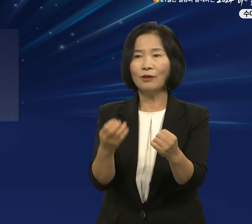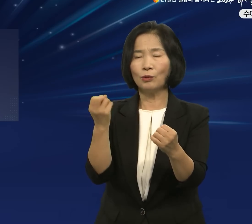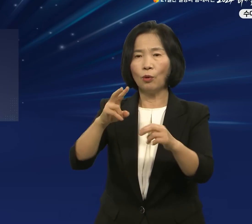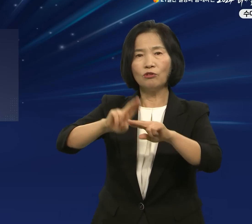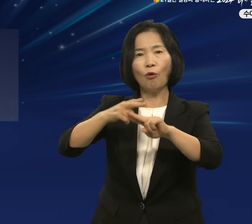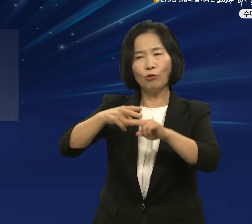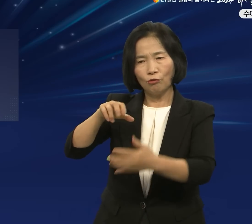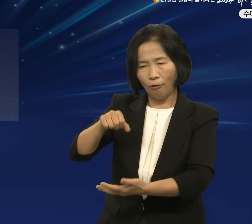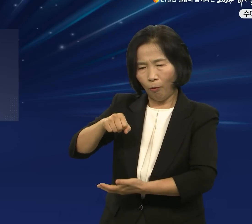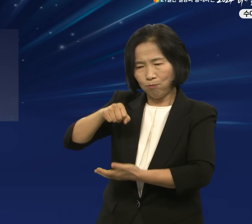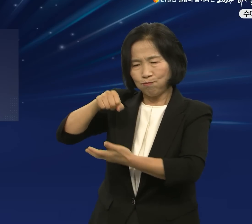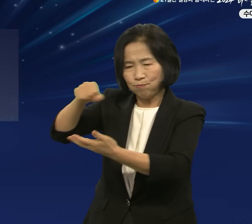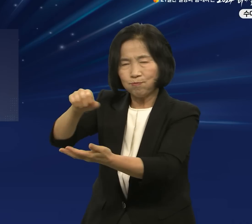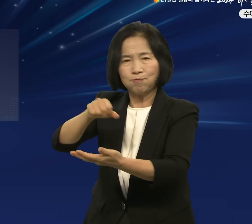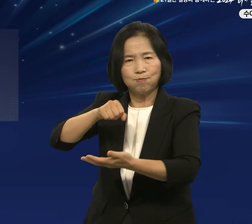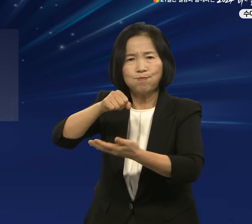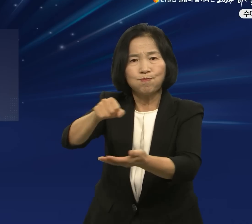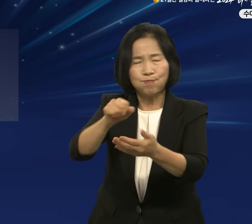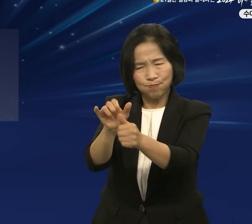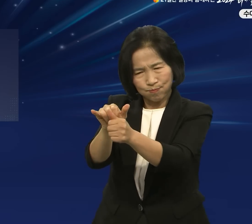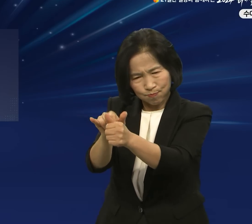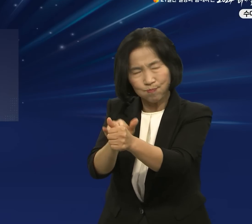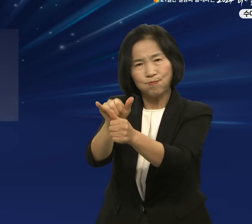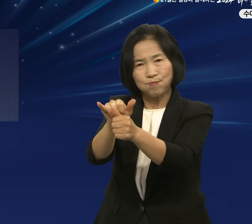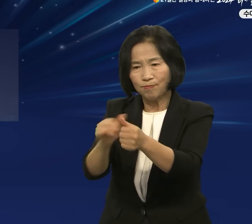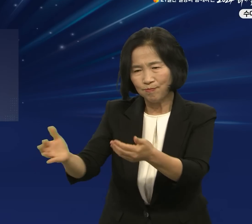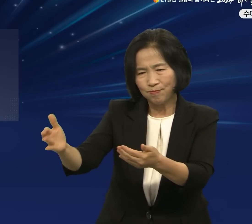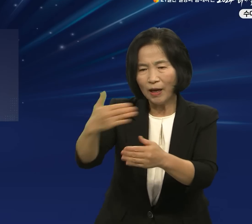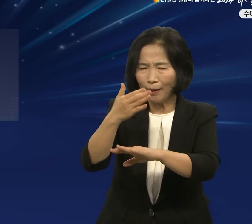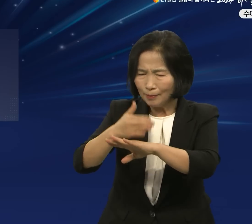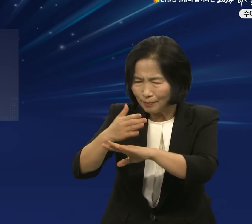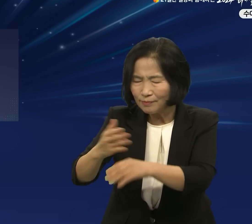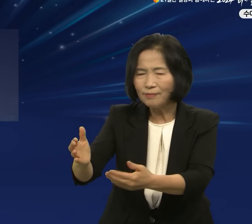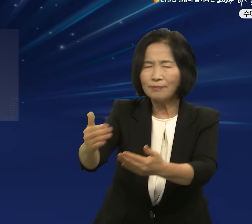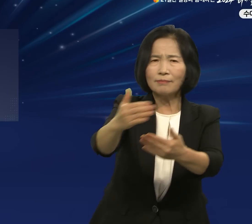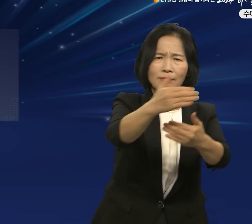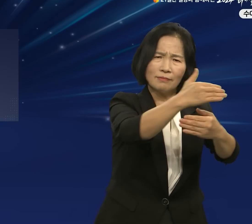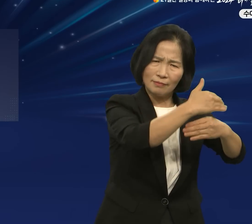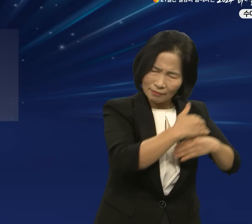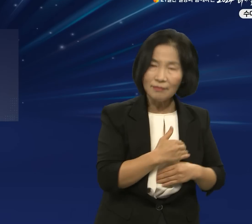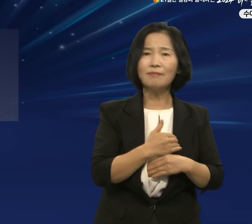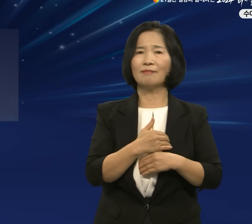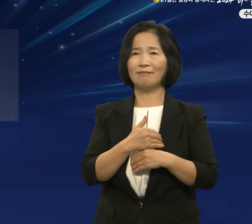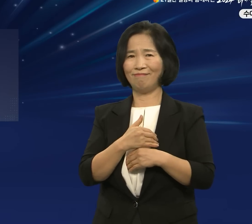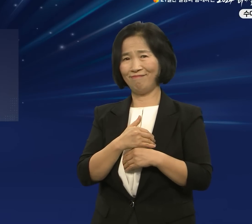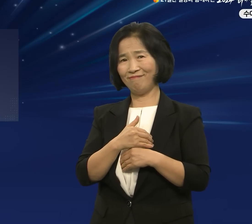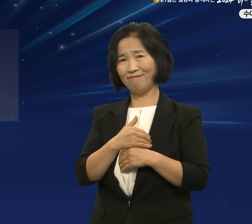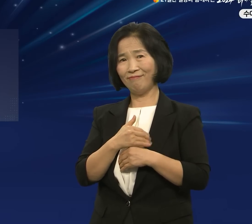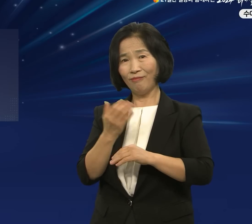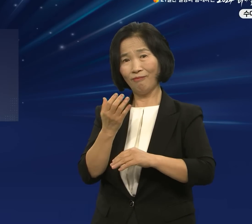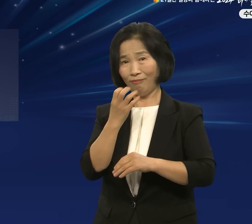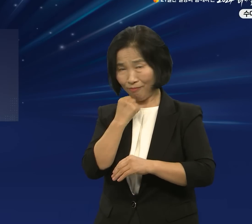하나 사서 드리면서 콩을 수매해 주고 왔습니다.